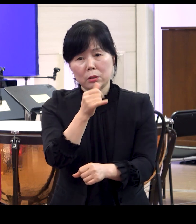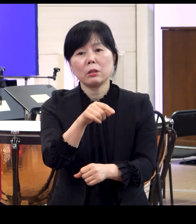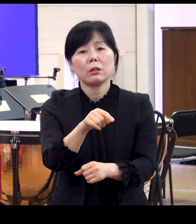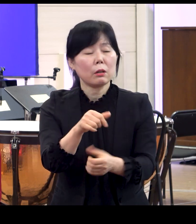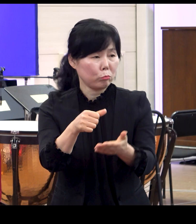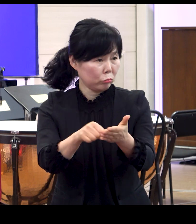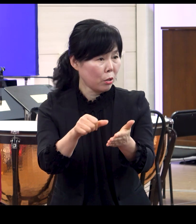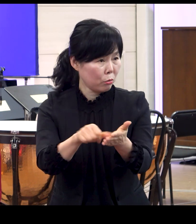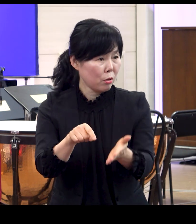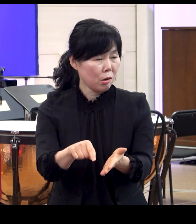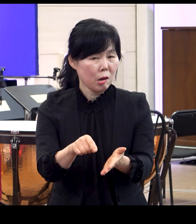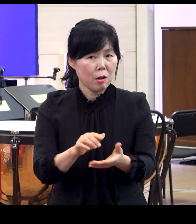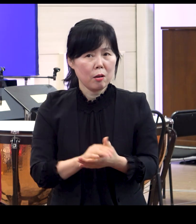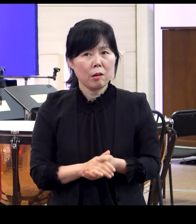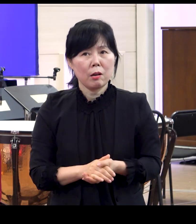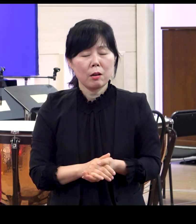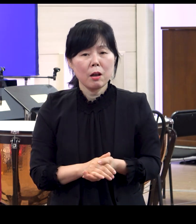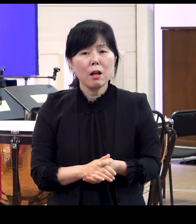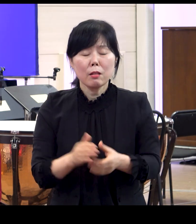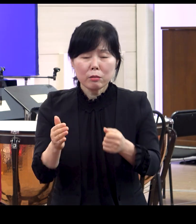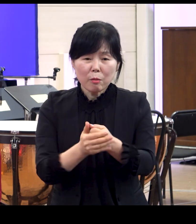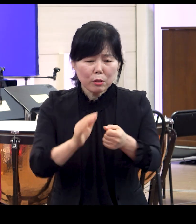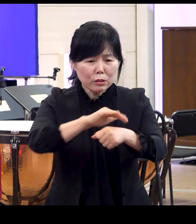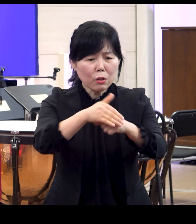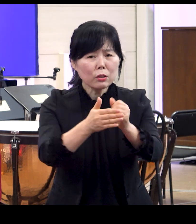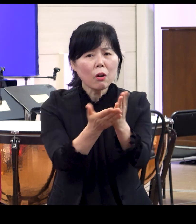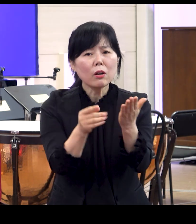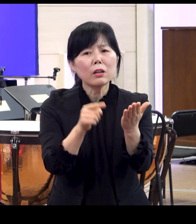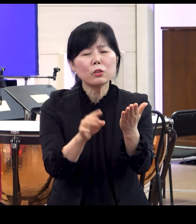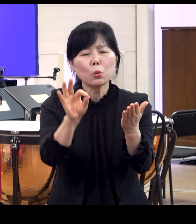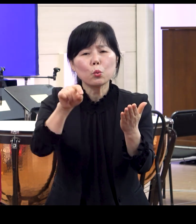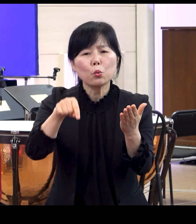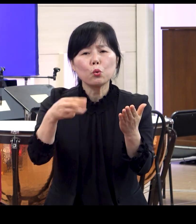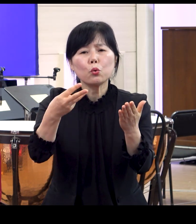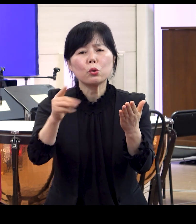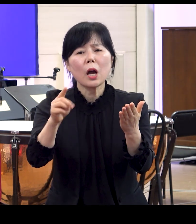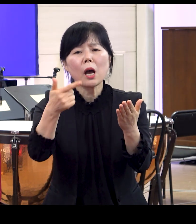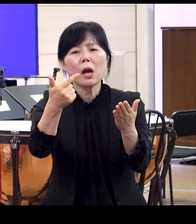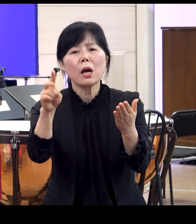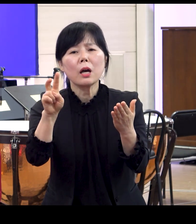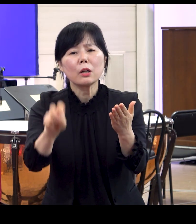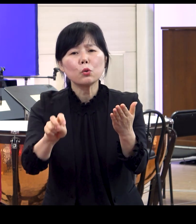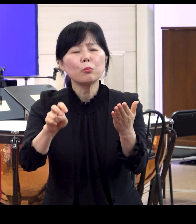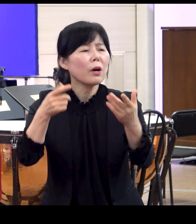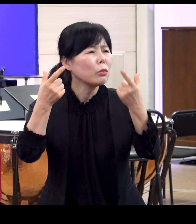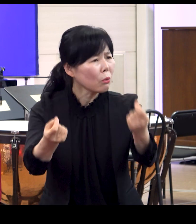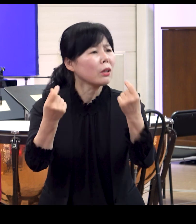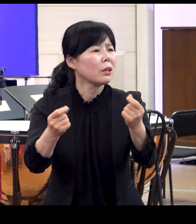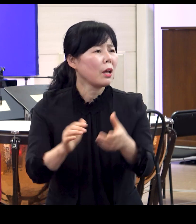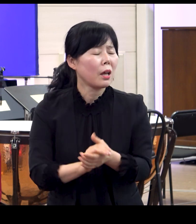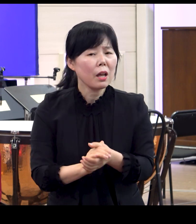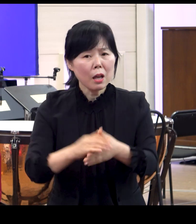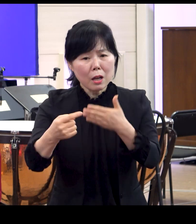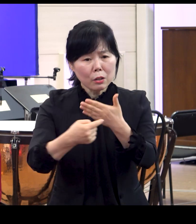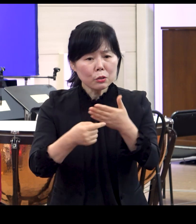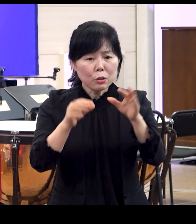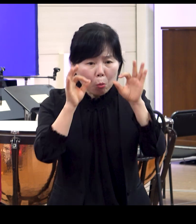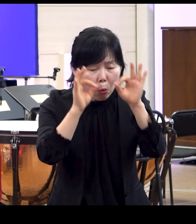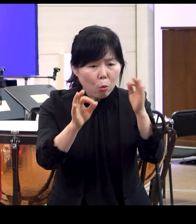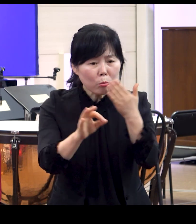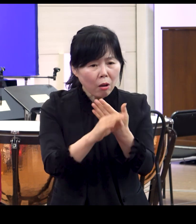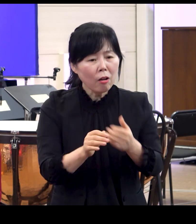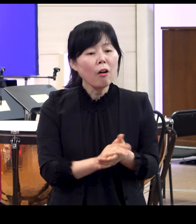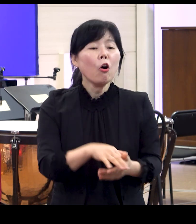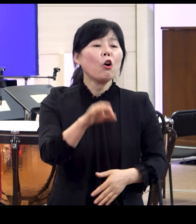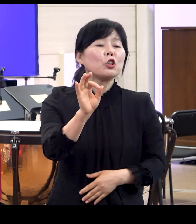것이죠. 성경 말씀도 그와 같습니다. 성경 말씀, 그것이 겉으로 볼 때는 그냥 시시한